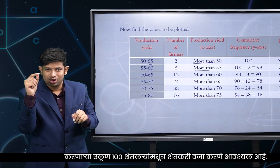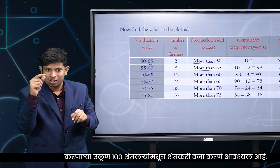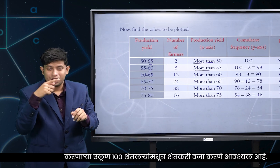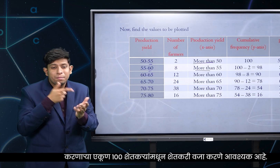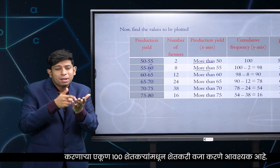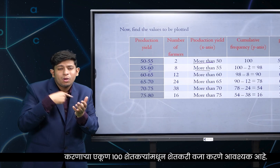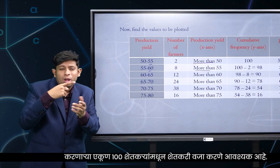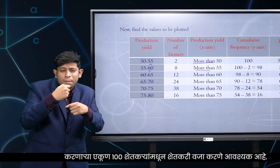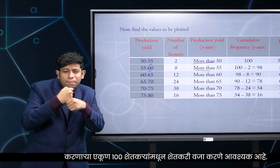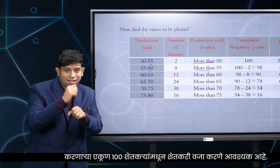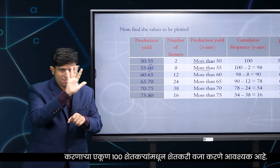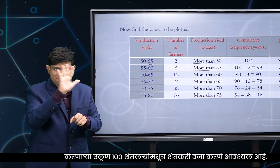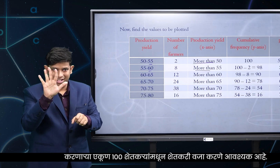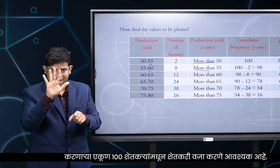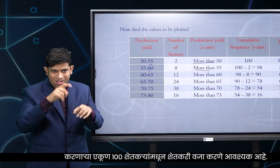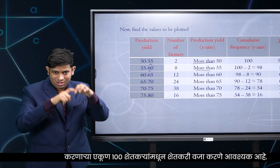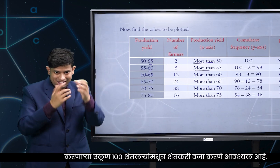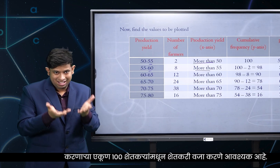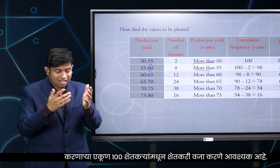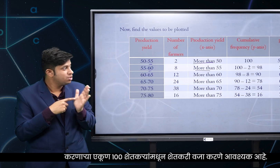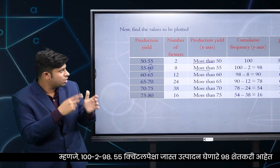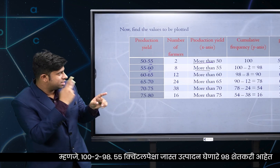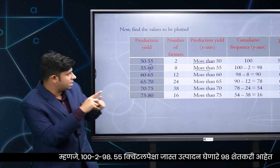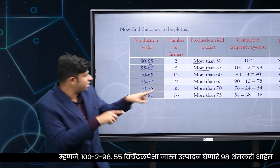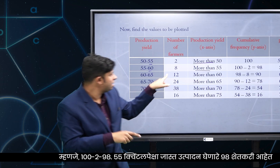100 शेतकऱ्यांमधून शेतकरी वजा करणे आवश्यक आहे. म्हणजे